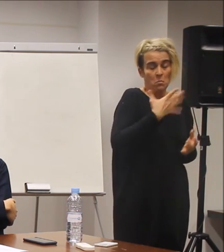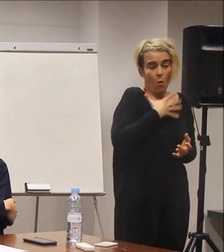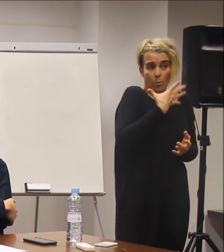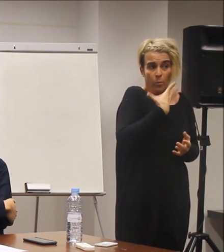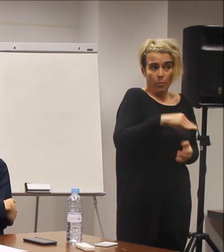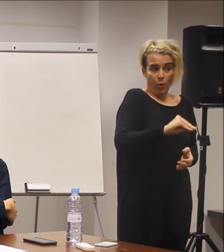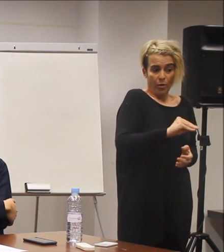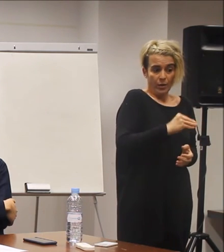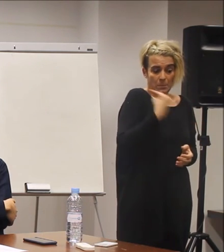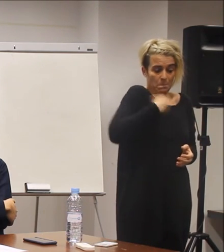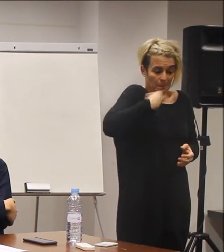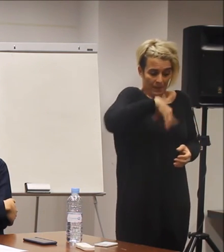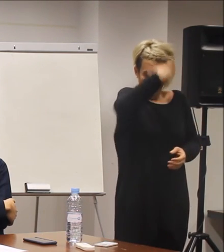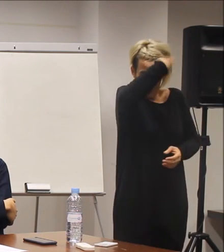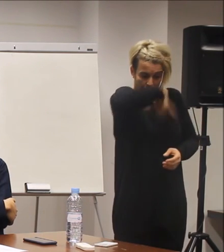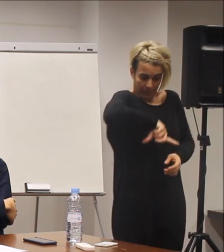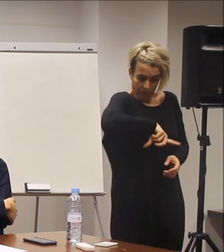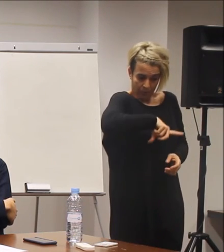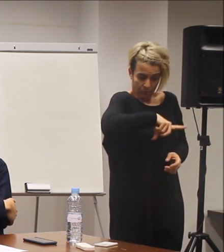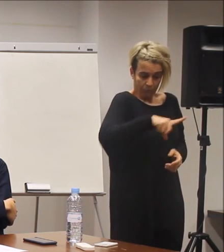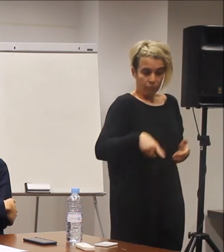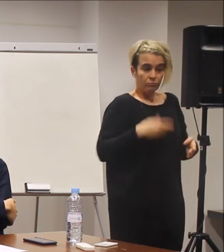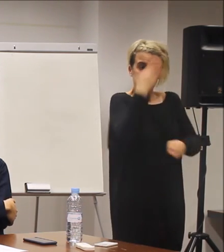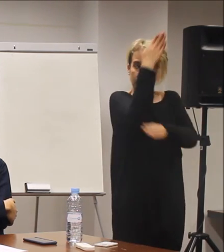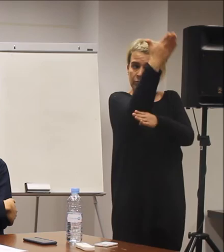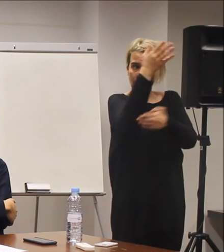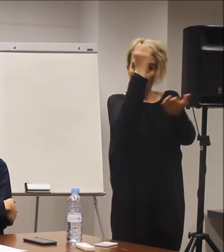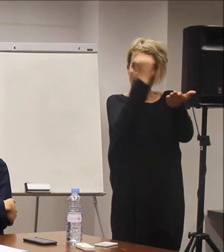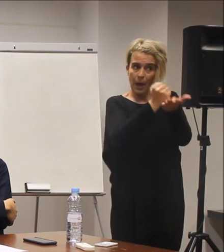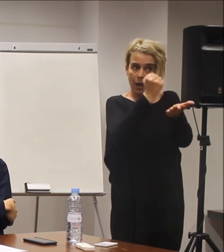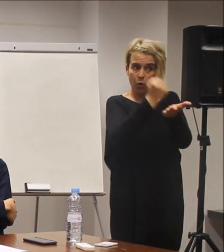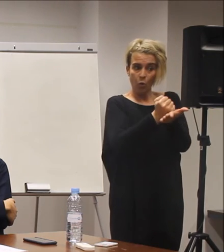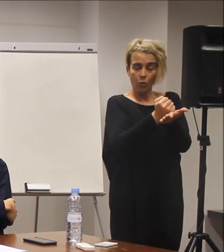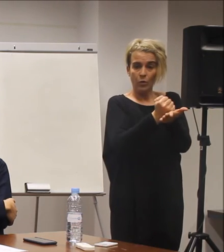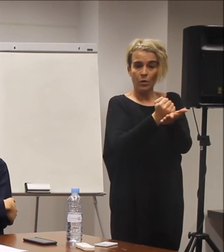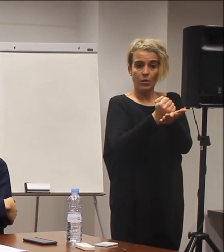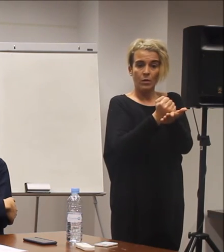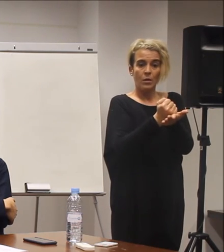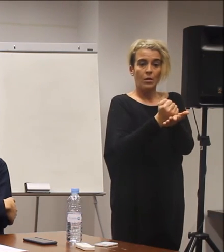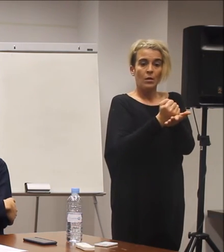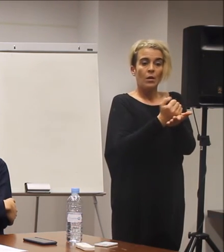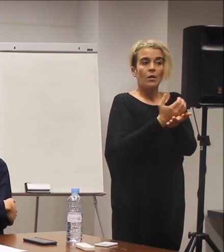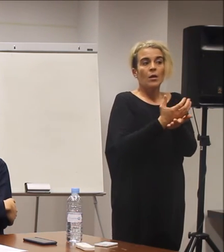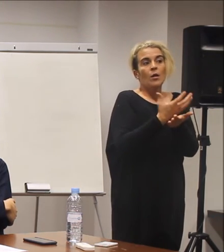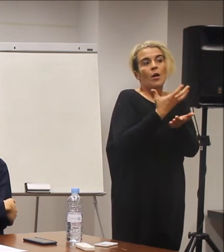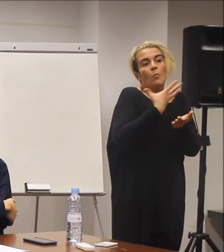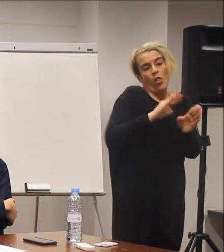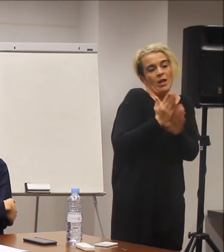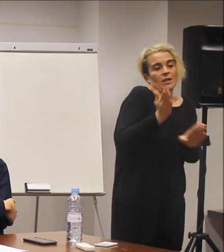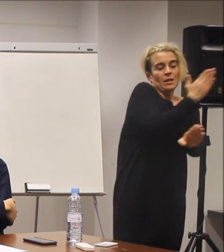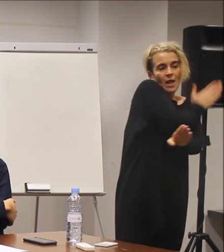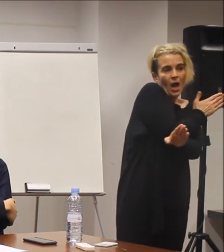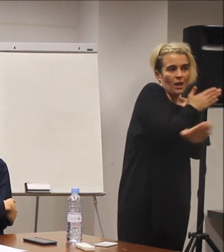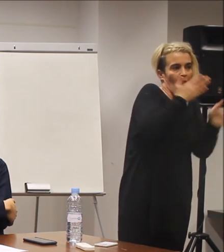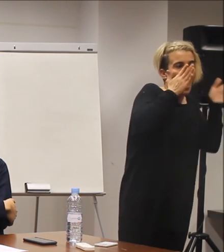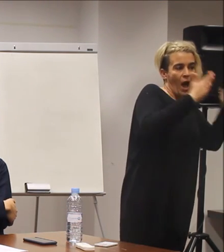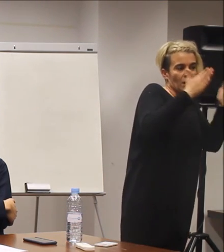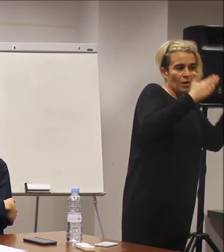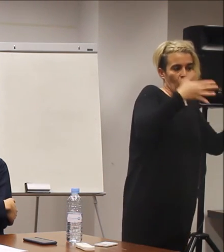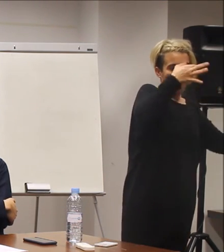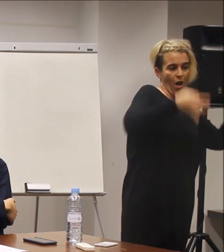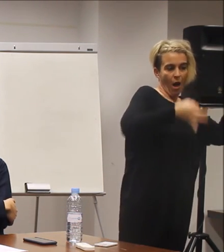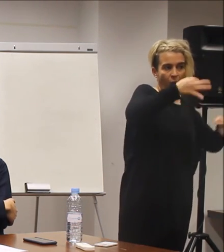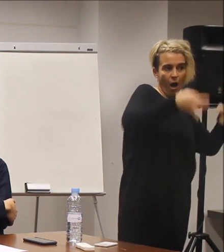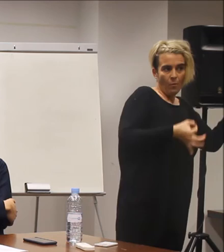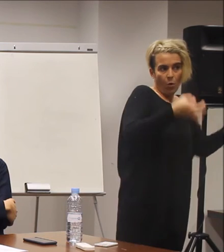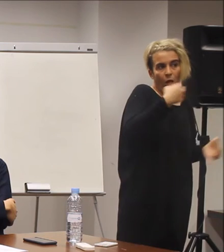vosotros mismos yendo a la entidad, podéis asesoraros de unos abogados o, como bien ha comentado mi compañero,